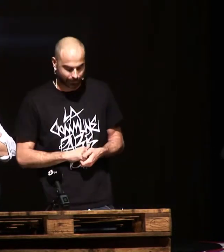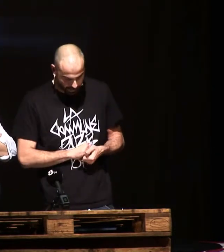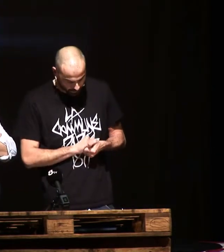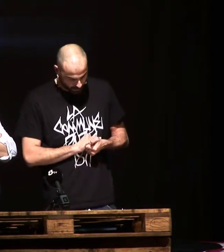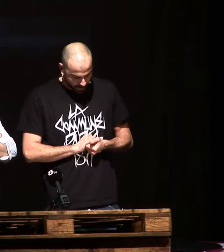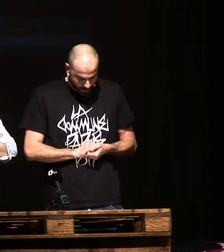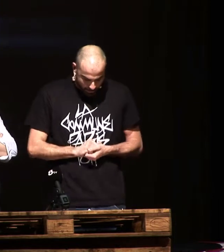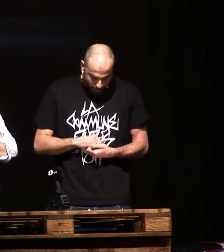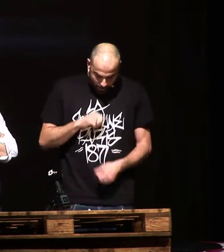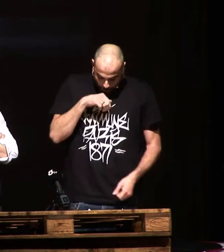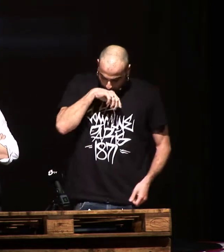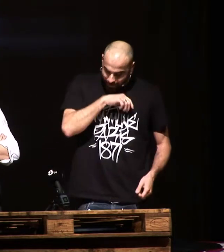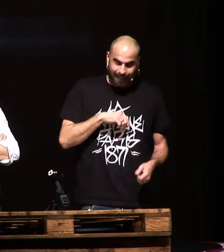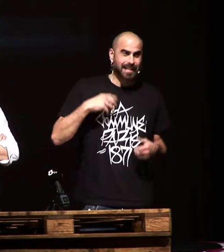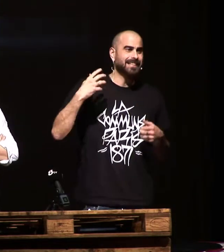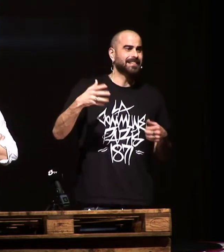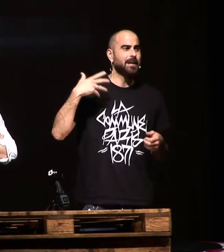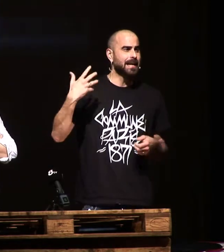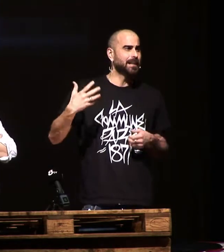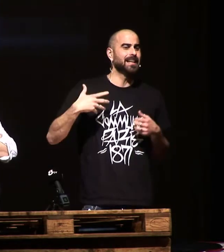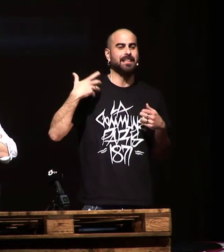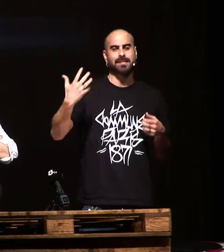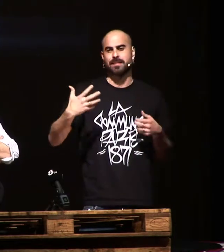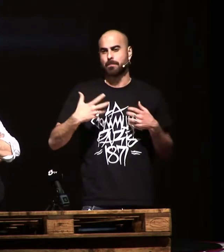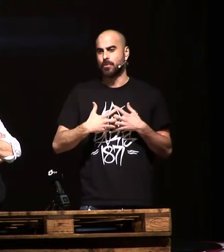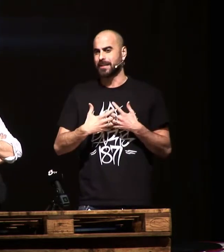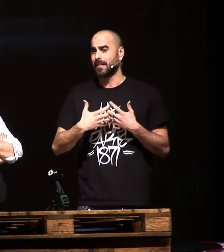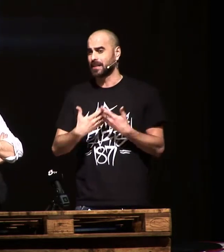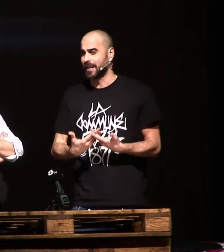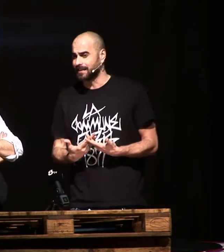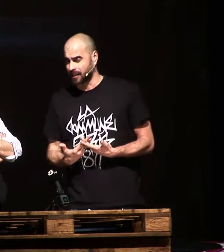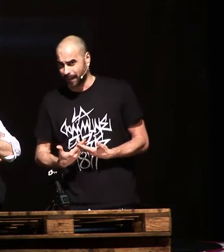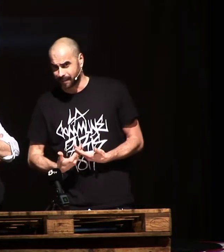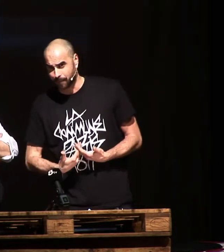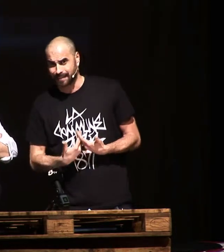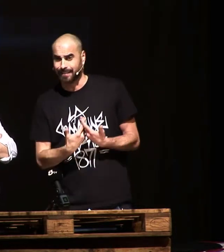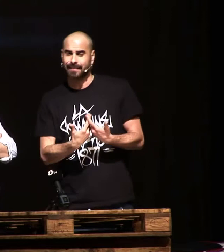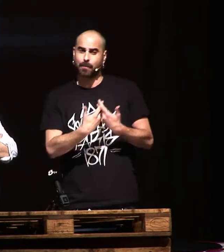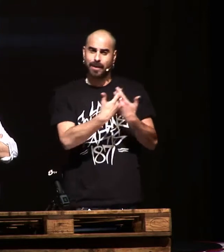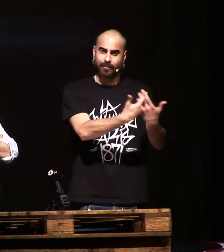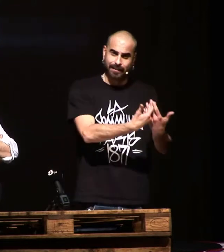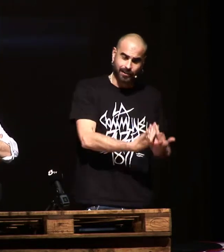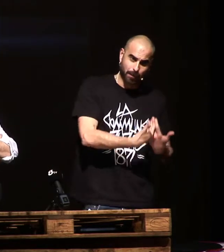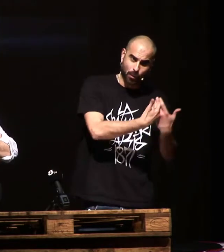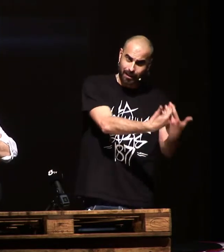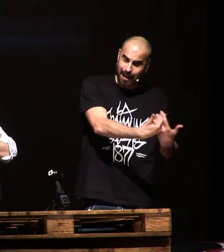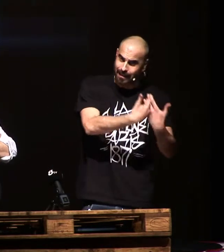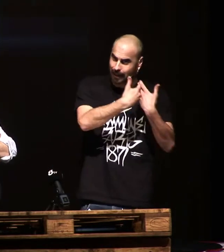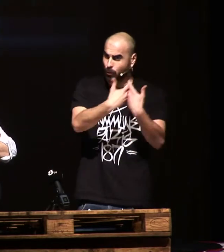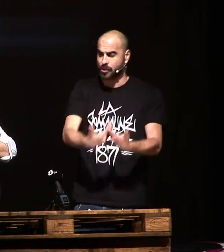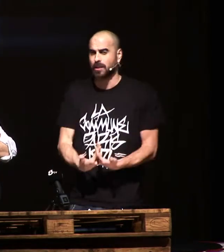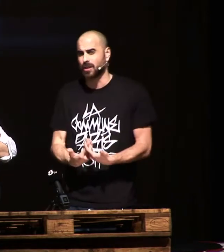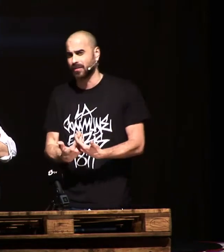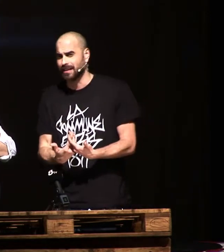construir alternatives. La gent que està treballant amb alternatives des del punt de vista de les finances, per exemple, i està intentant abolir aquest fetitxe